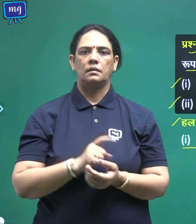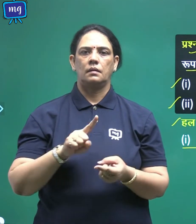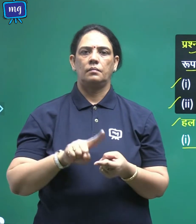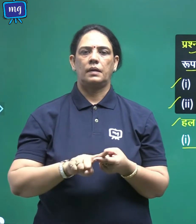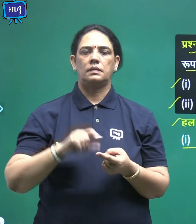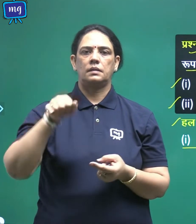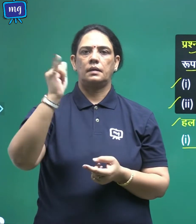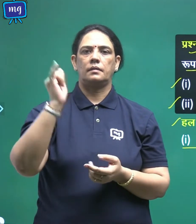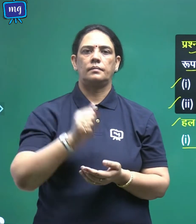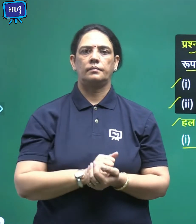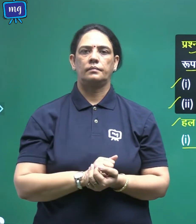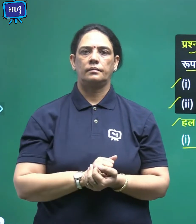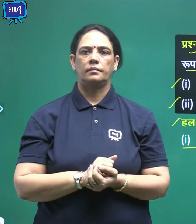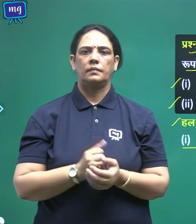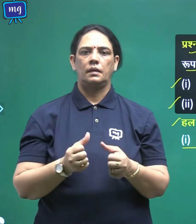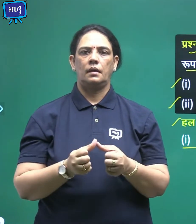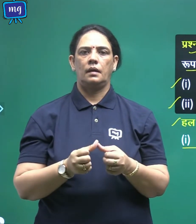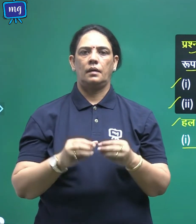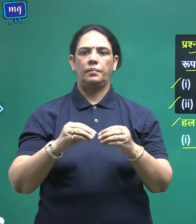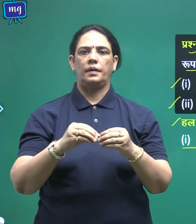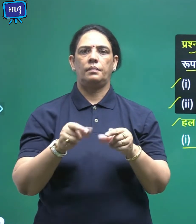प्लस 6 ए बी बराबर